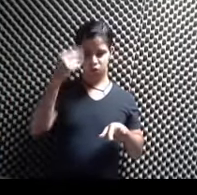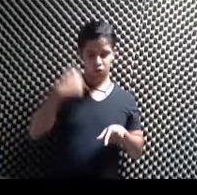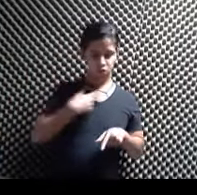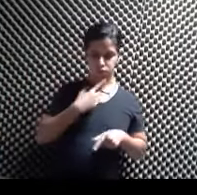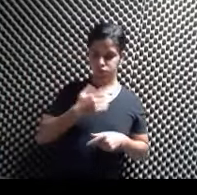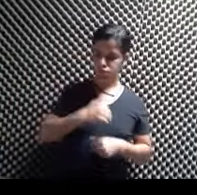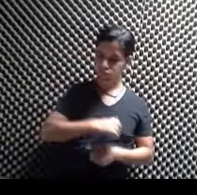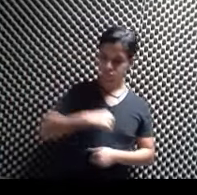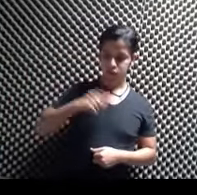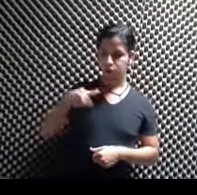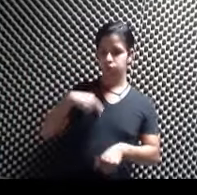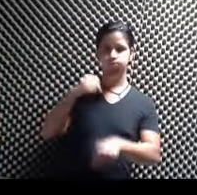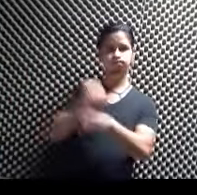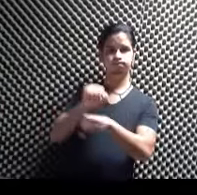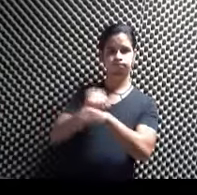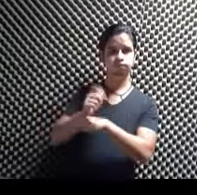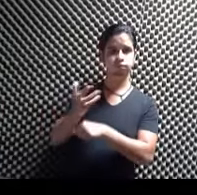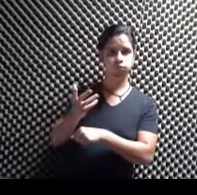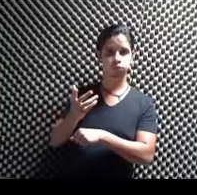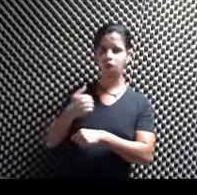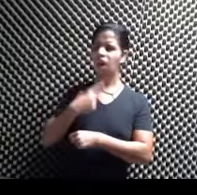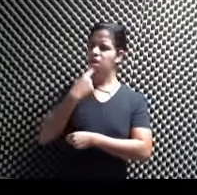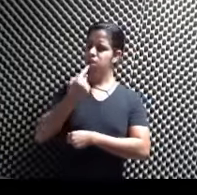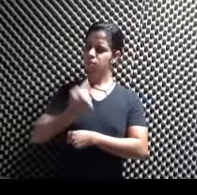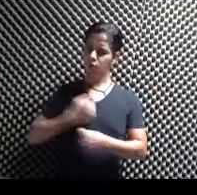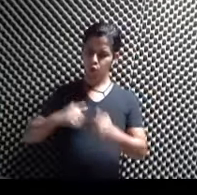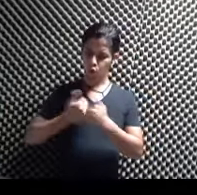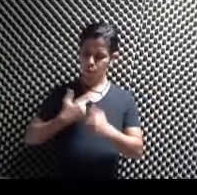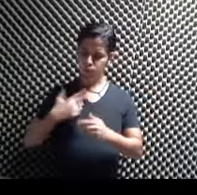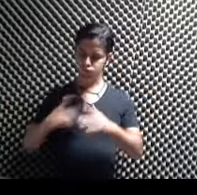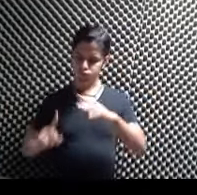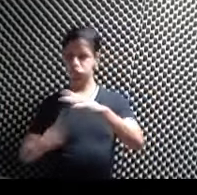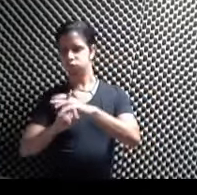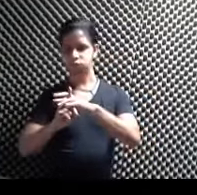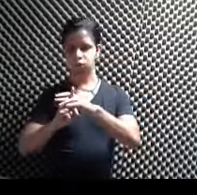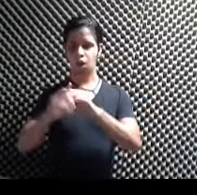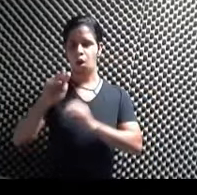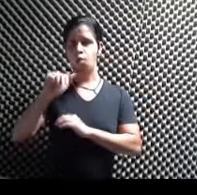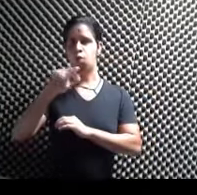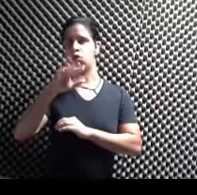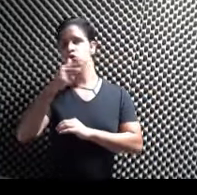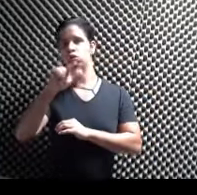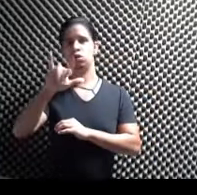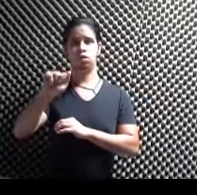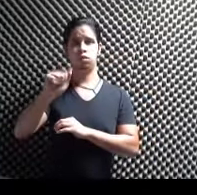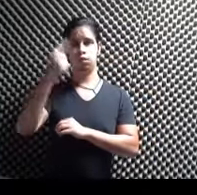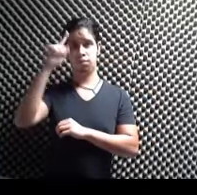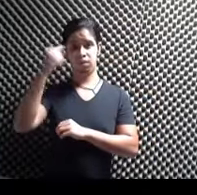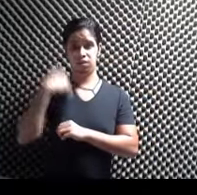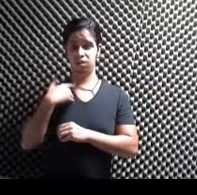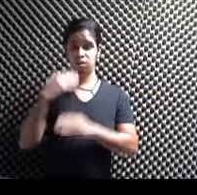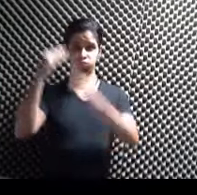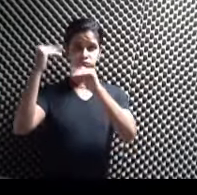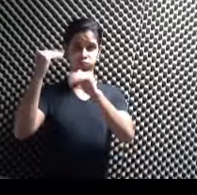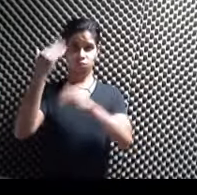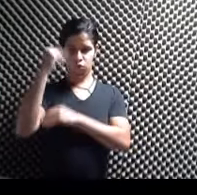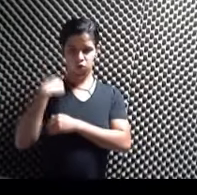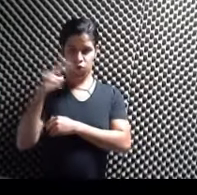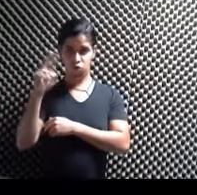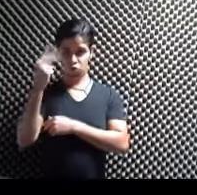¿no? Cuéntame, ¿cómo nace Mochilas para la Esperanza? Después contamos un poquito de cómo es la vaina, porque son dos